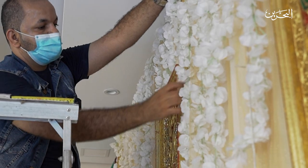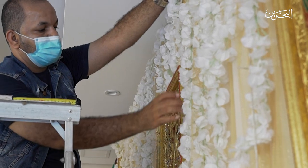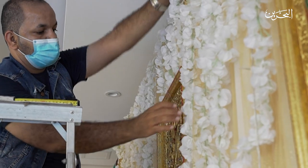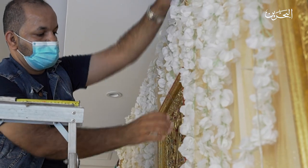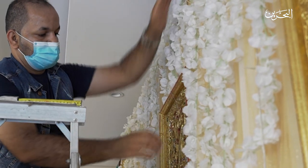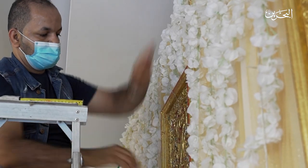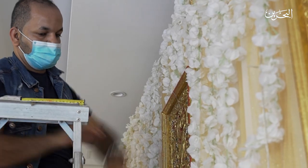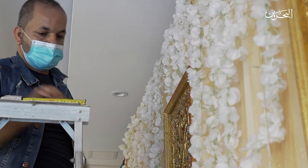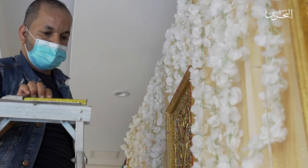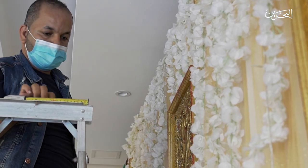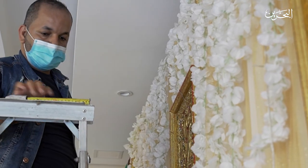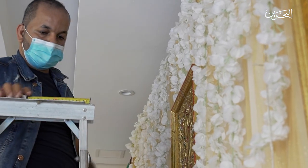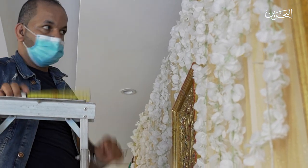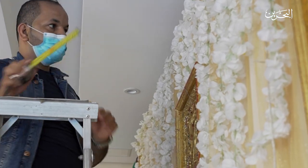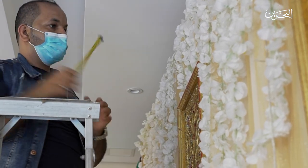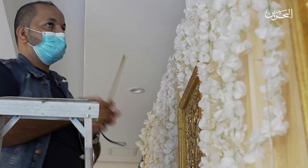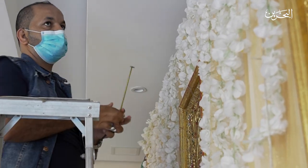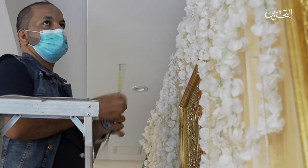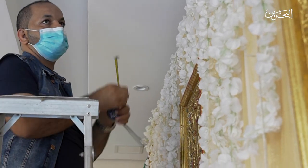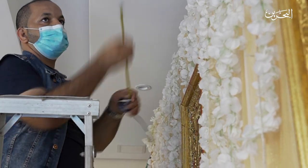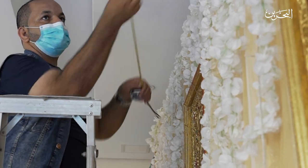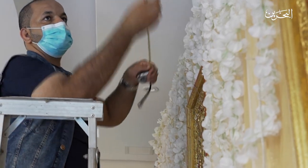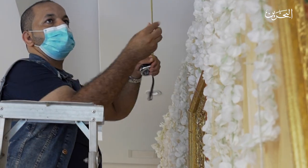اللي تقتصر على أعداد قليلة.